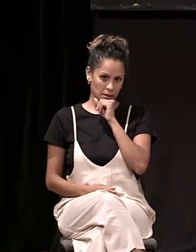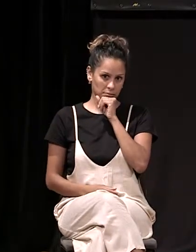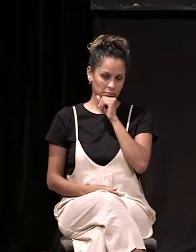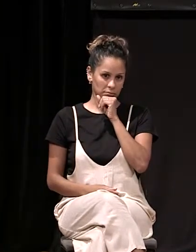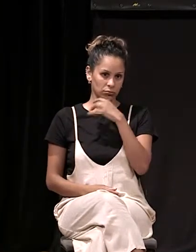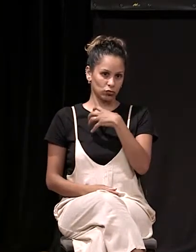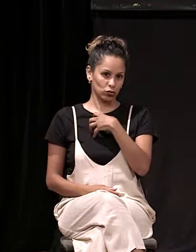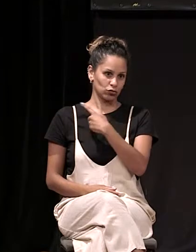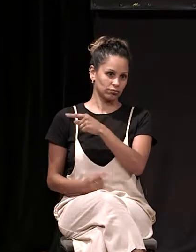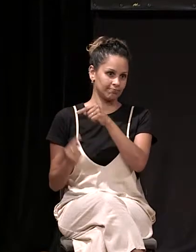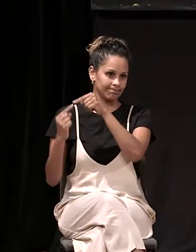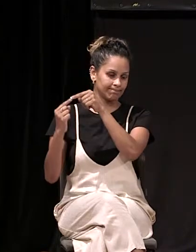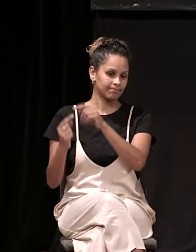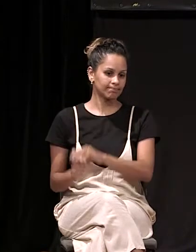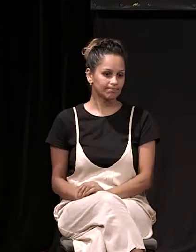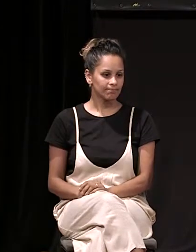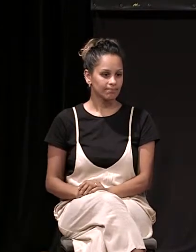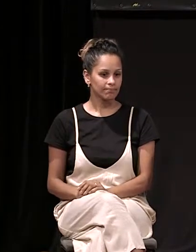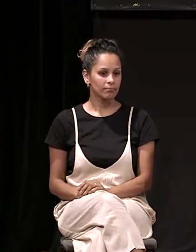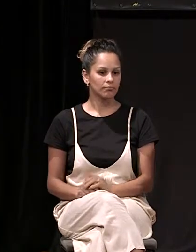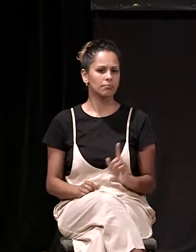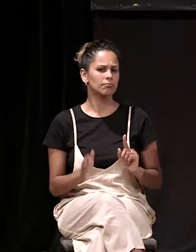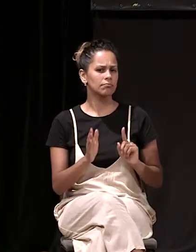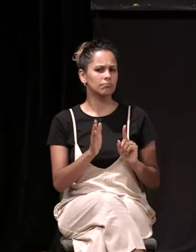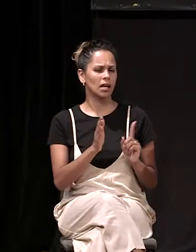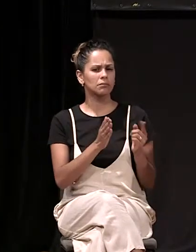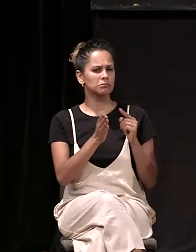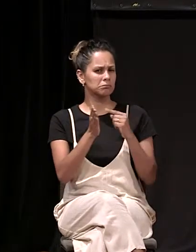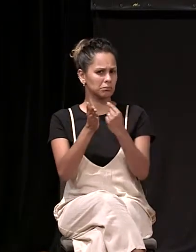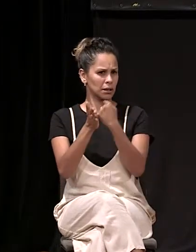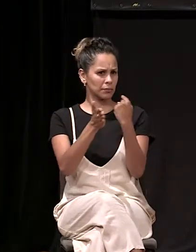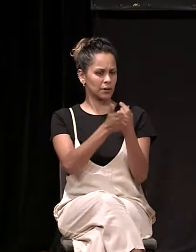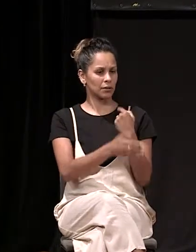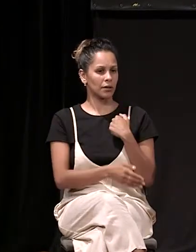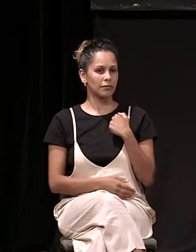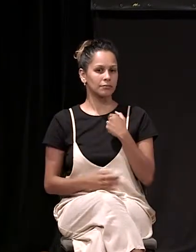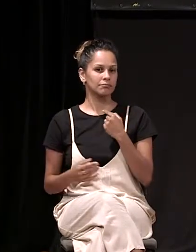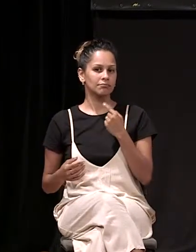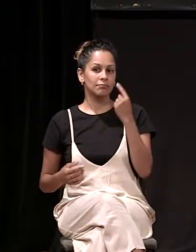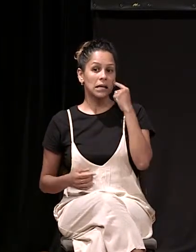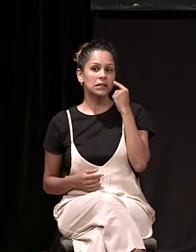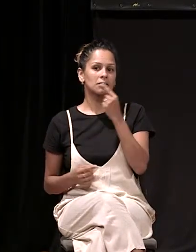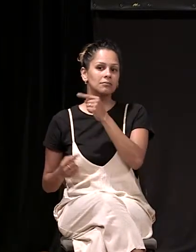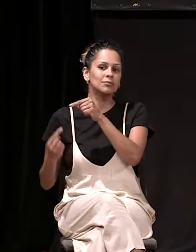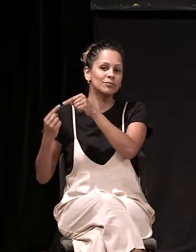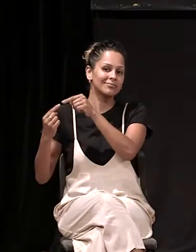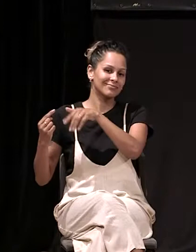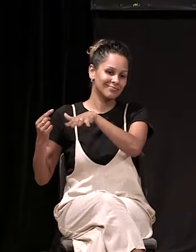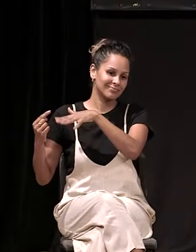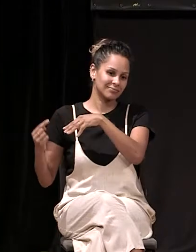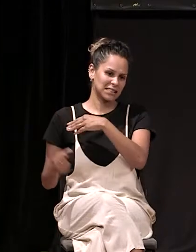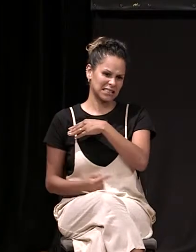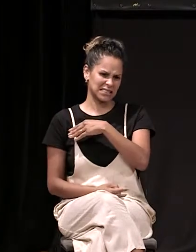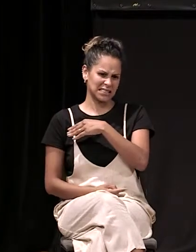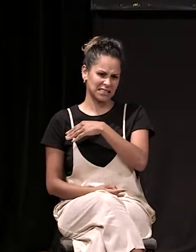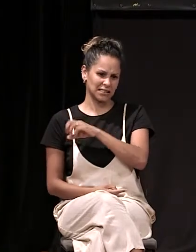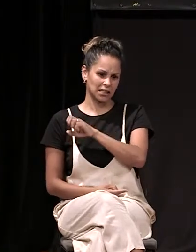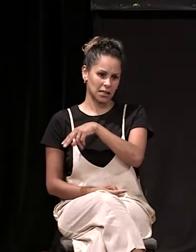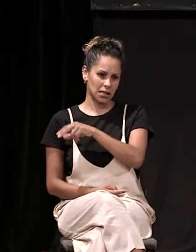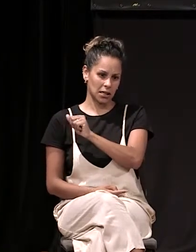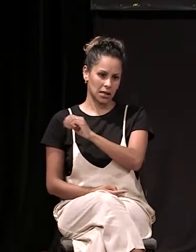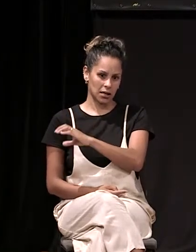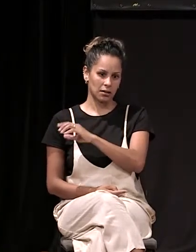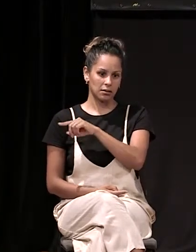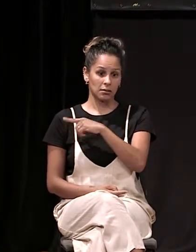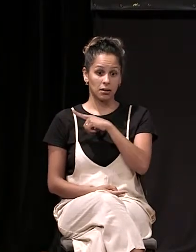perguntas, fazendo um paralelo com o parto, né? Porque lá onde, no meu cenário da saúde, as adolescentes, quando chegam gestantes